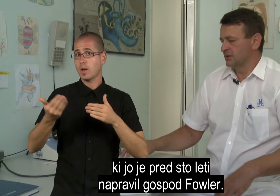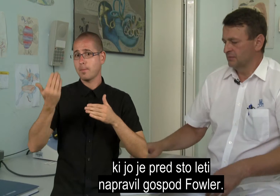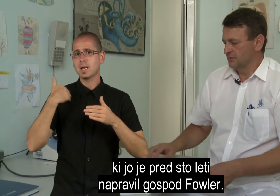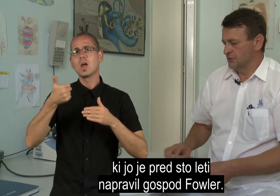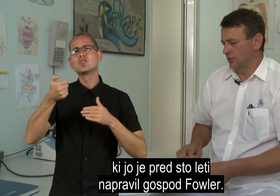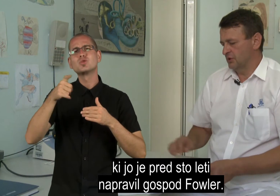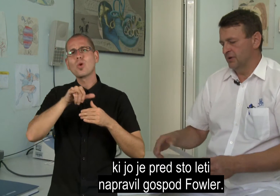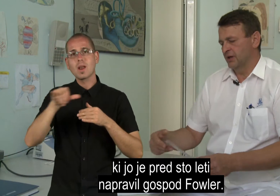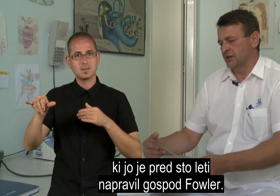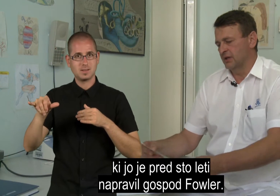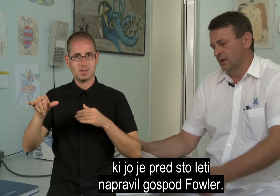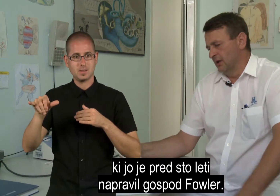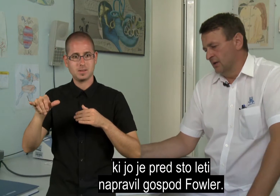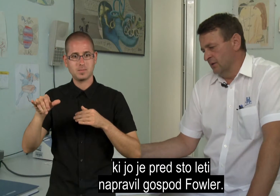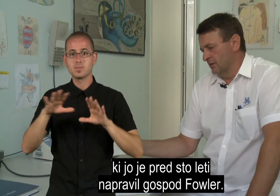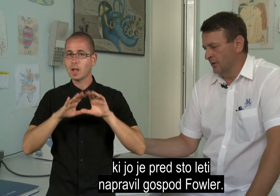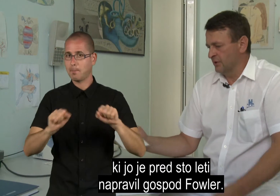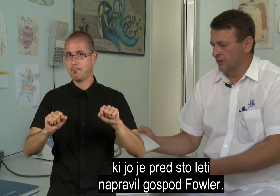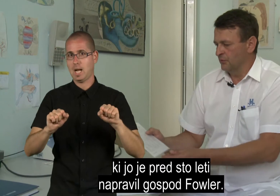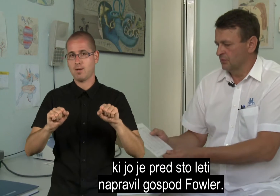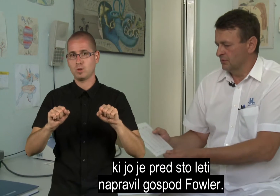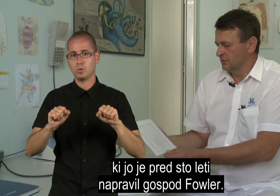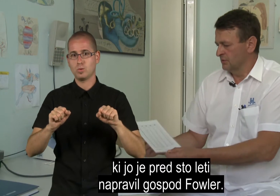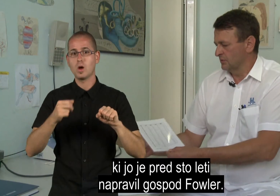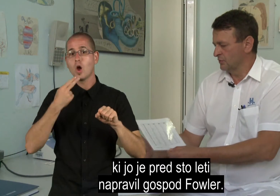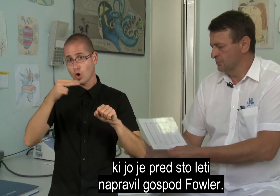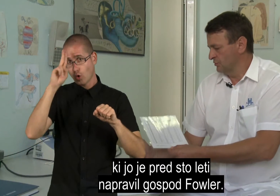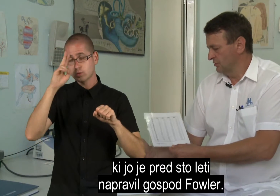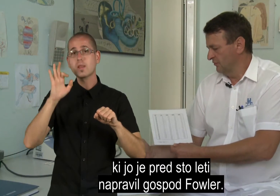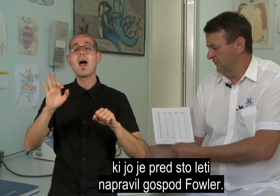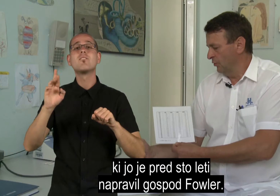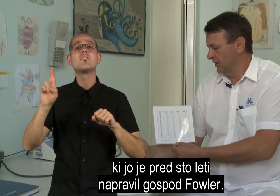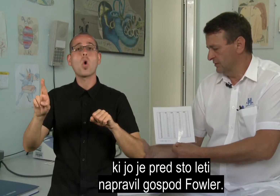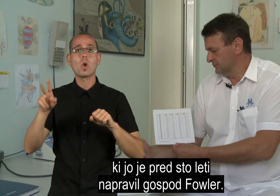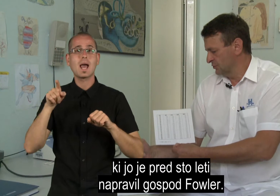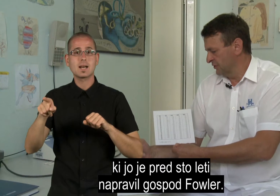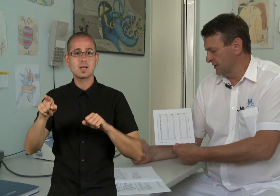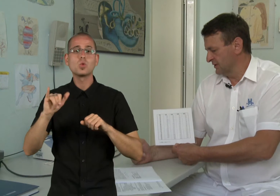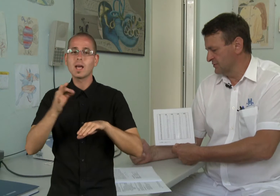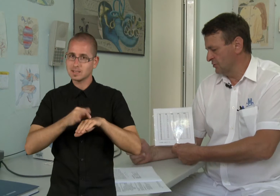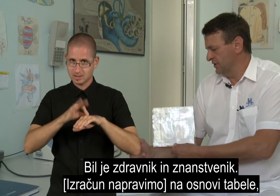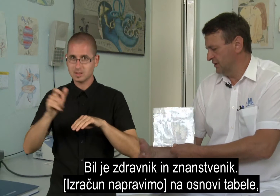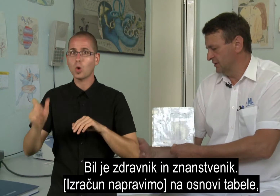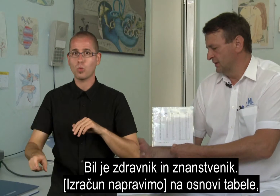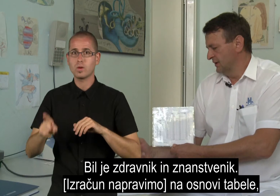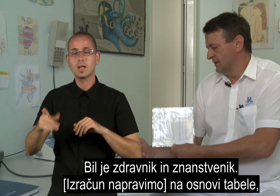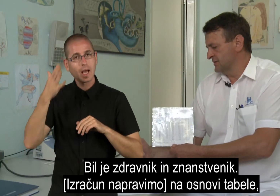pred 100 leti napravil gospod Fowler, to je